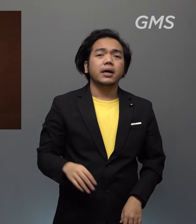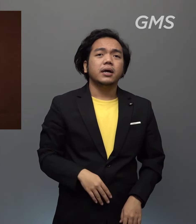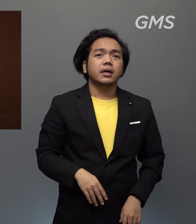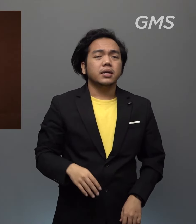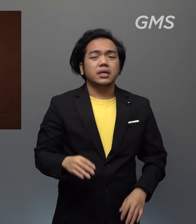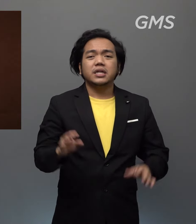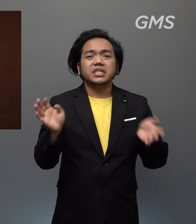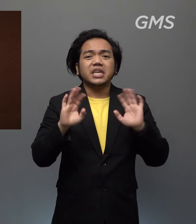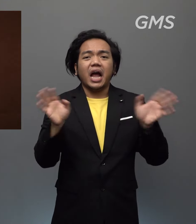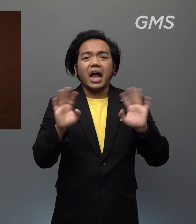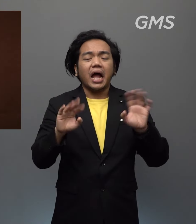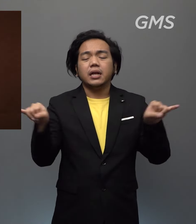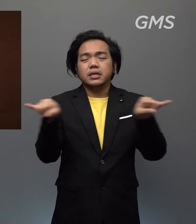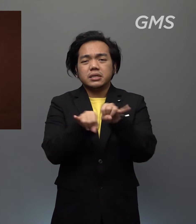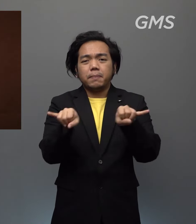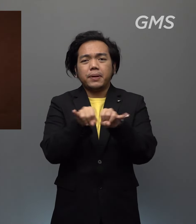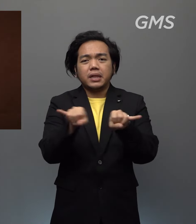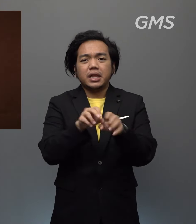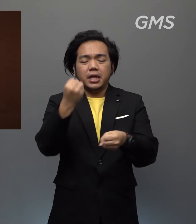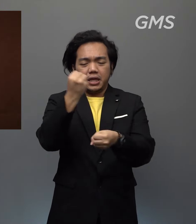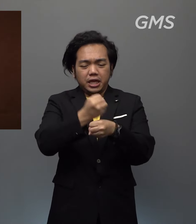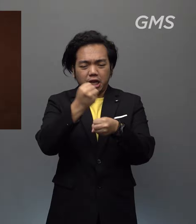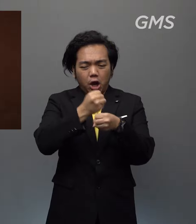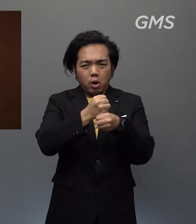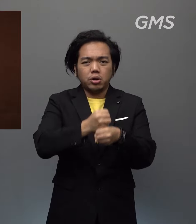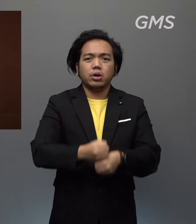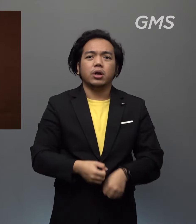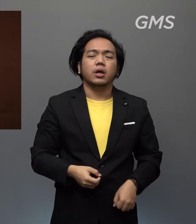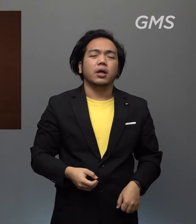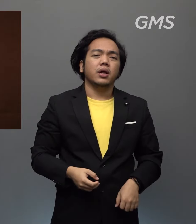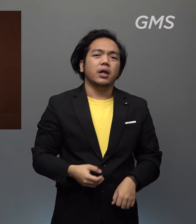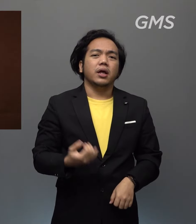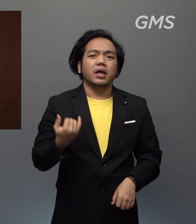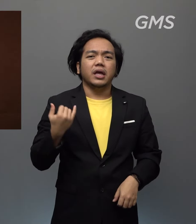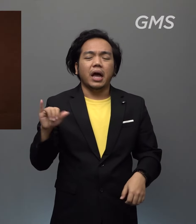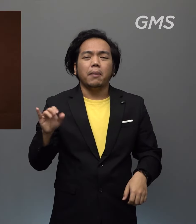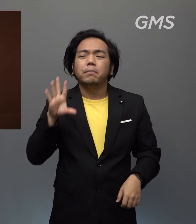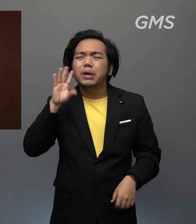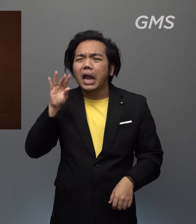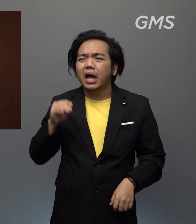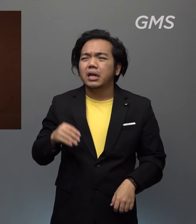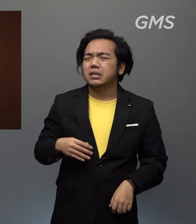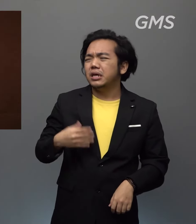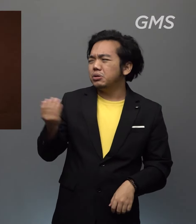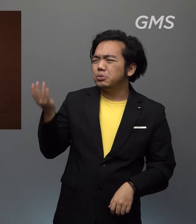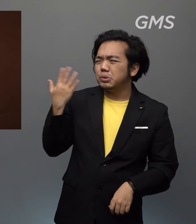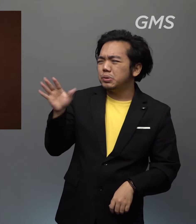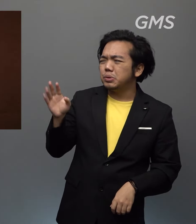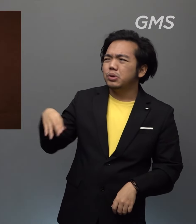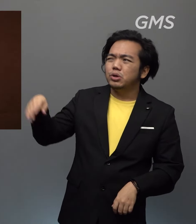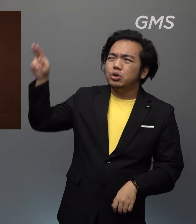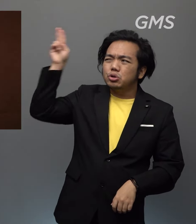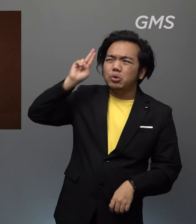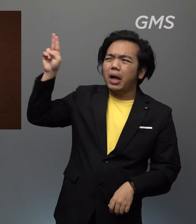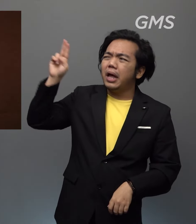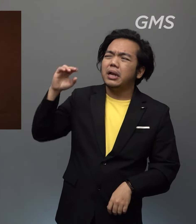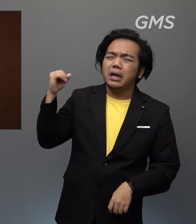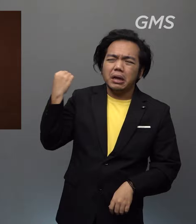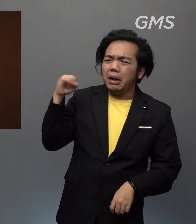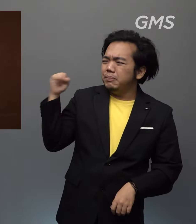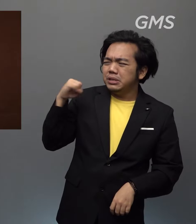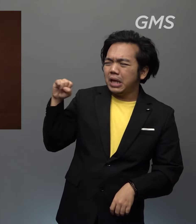Tuhan, kondisinya gak tepat lah kalau kamu bicara tentang pabrikku akan diperlebar. Kayaknya gak tepat Tuhan kalau Tuhan bicara bahwa